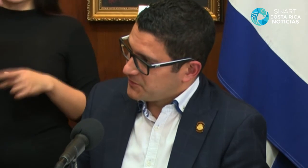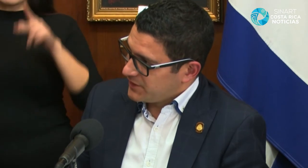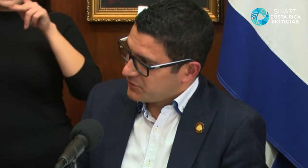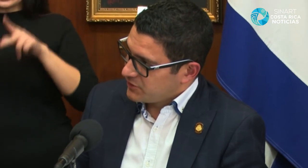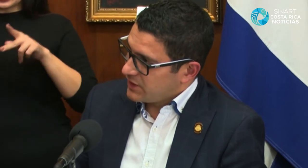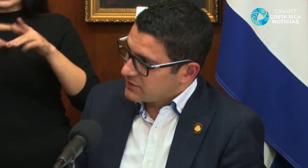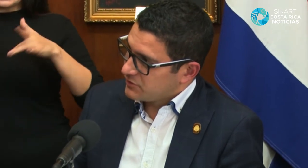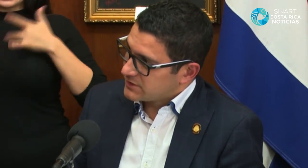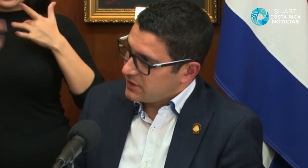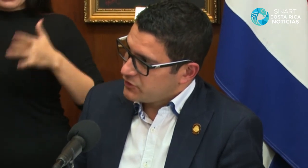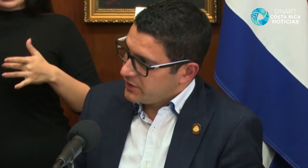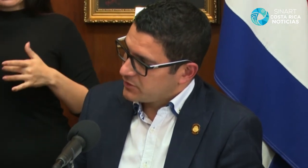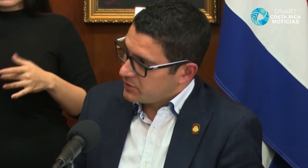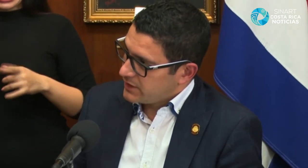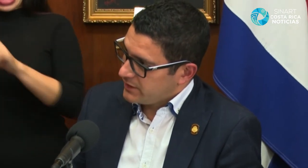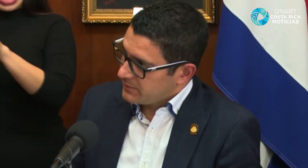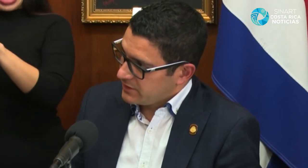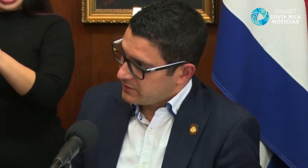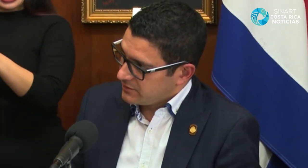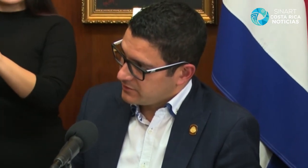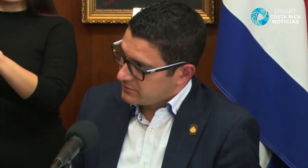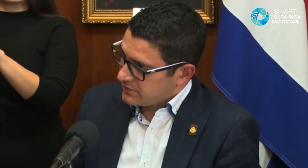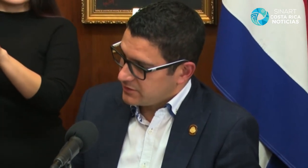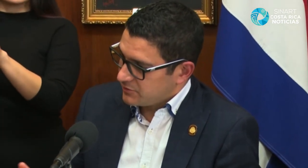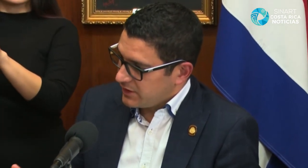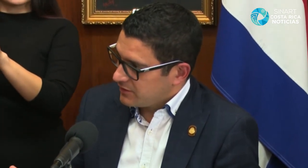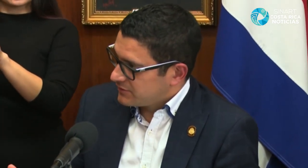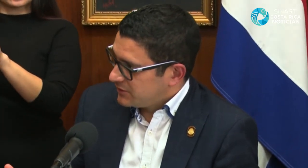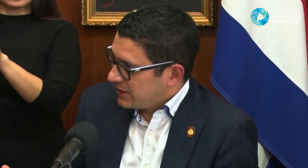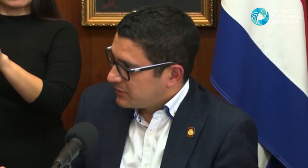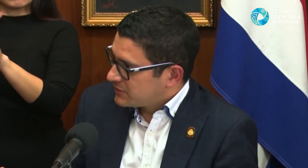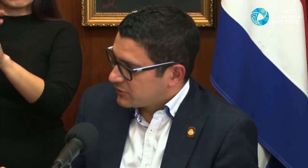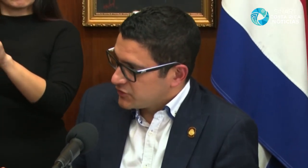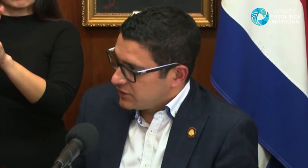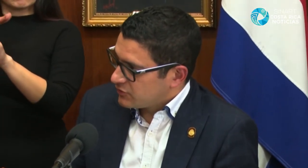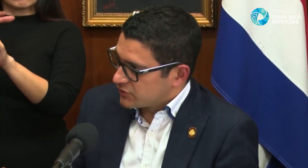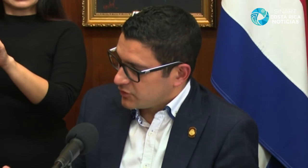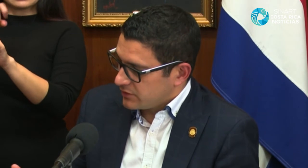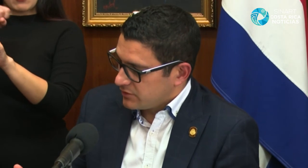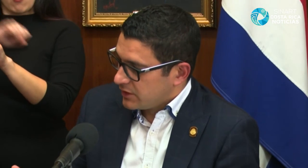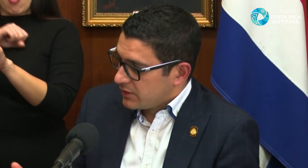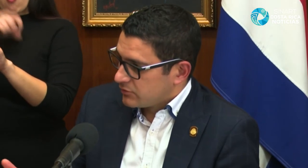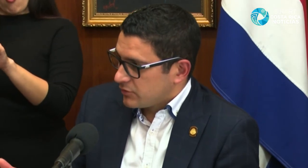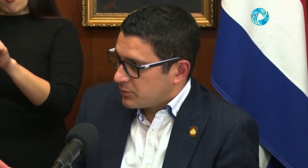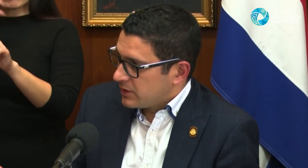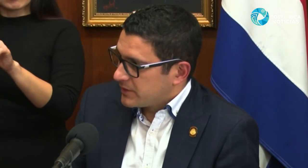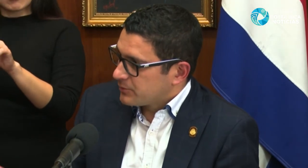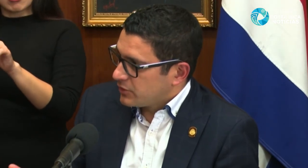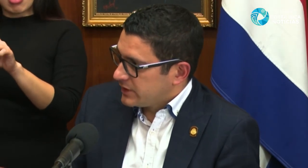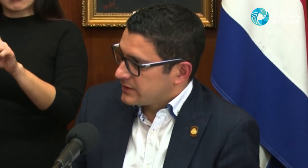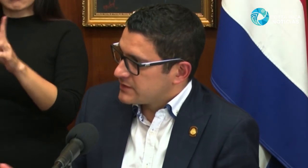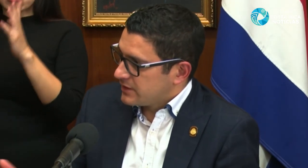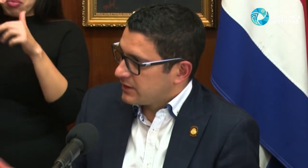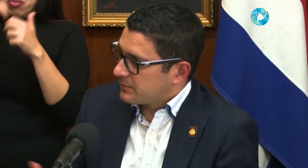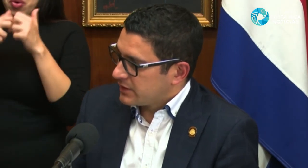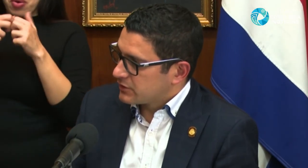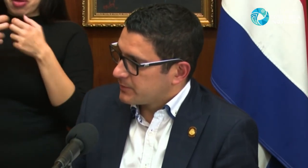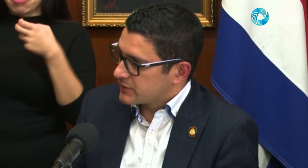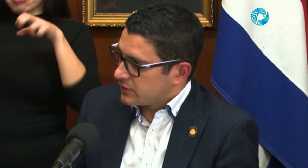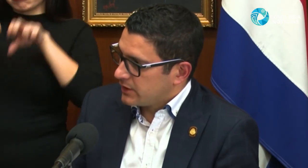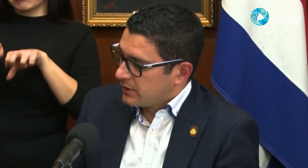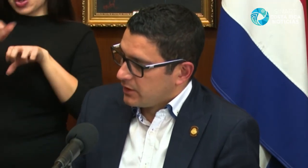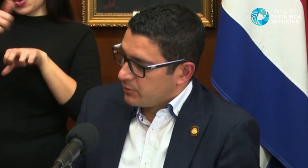síntomas respiratorios, ahí es donde está el riesgo verdaderamente. Si alguien está tosiendo, estornudando, no hay problema tampoco de que se siente a la